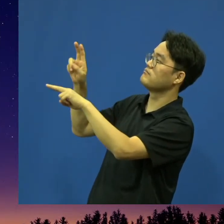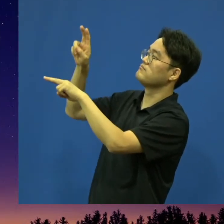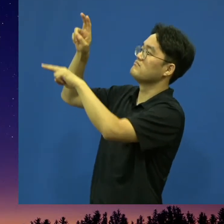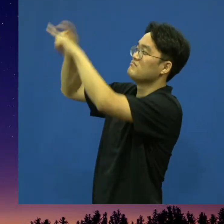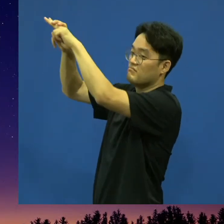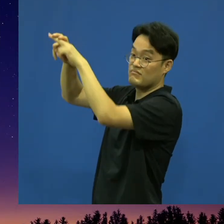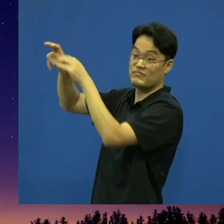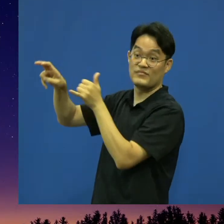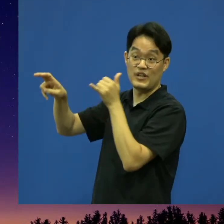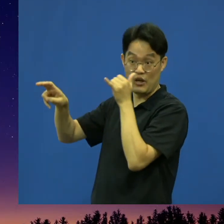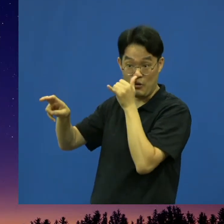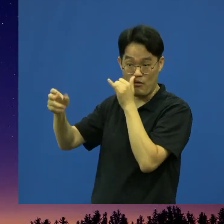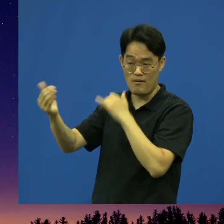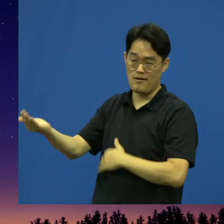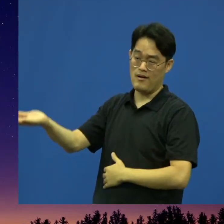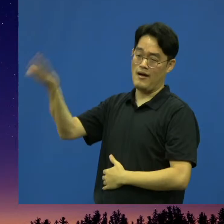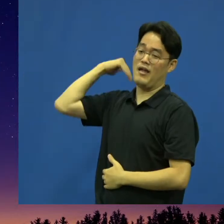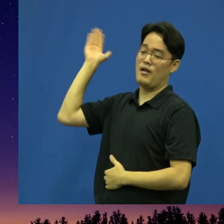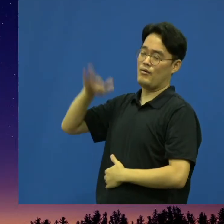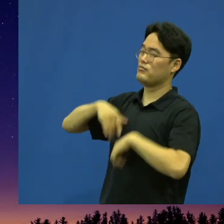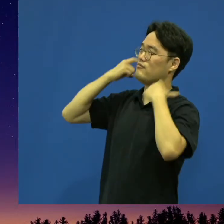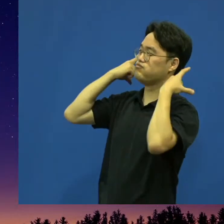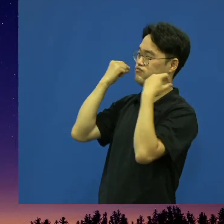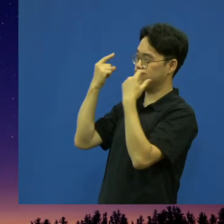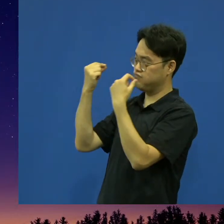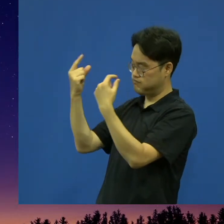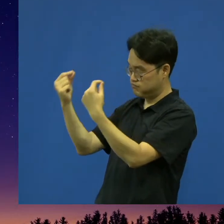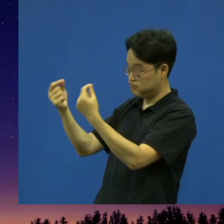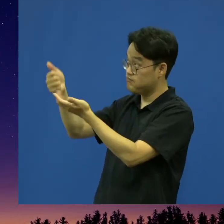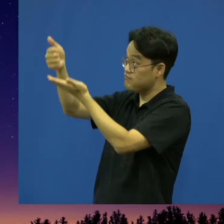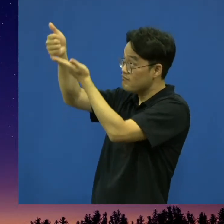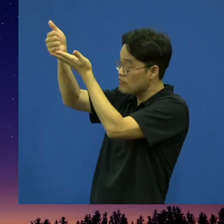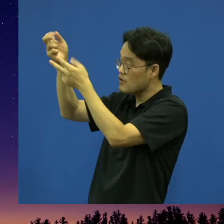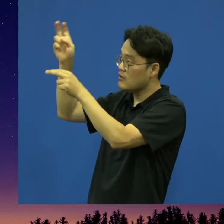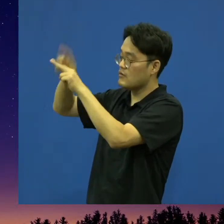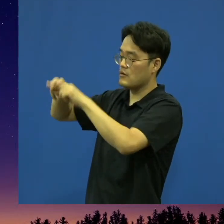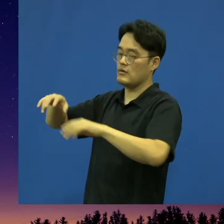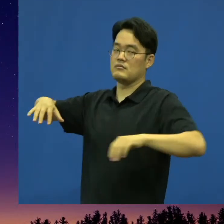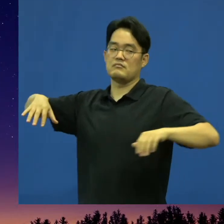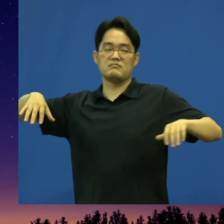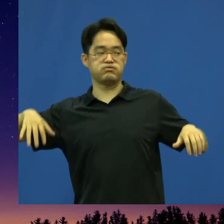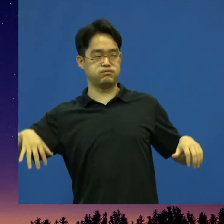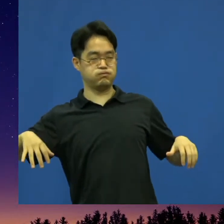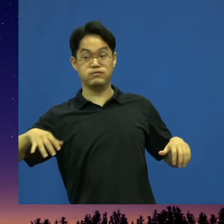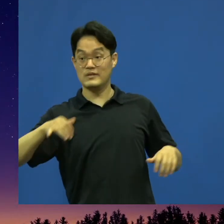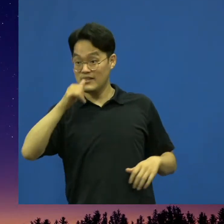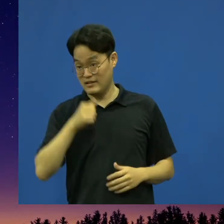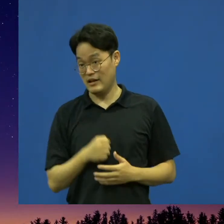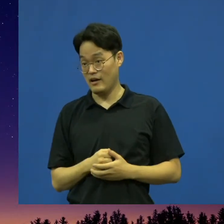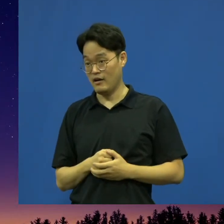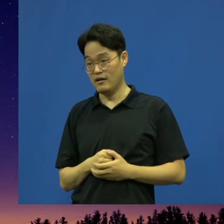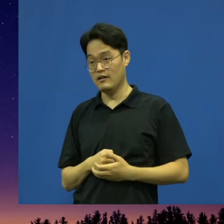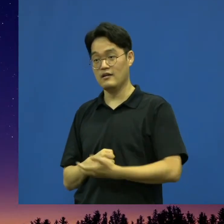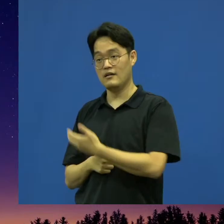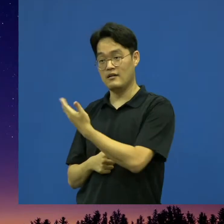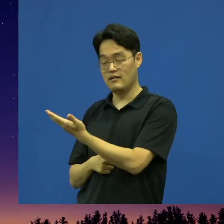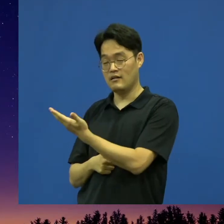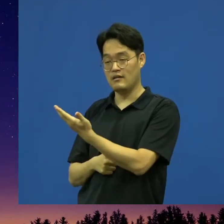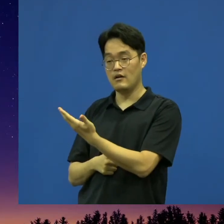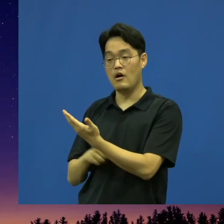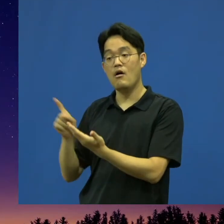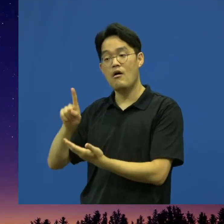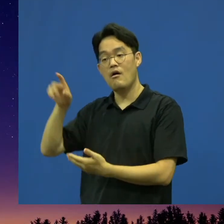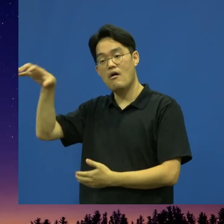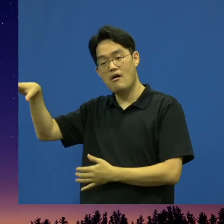옛적부터 항상 계시니가 좌정하셨는데, 여러분, 그분은 어디 계셨지요?